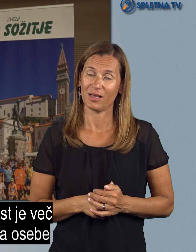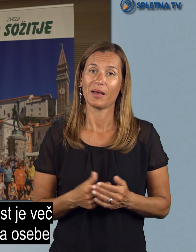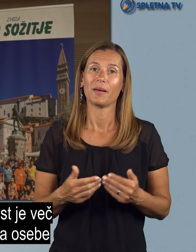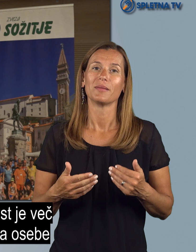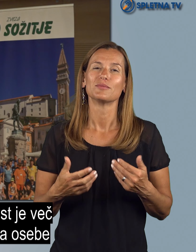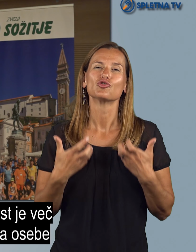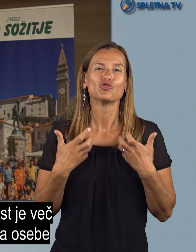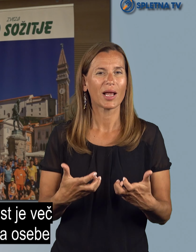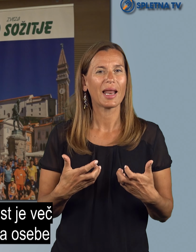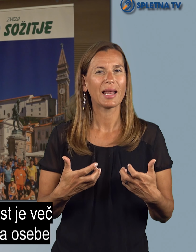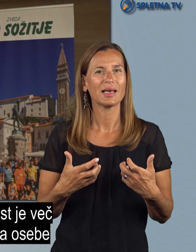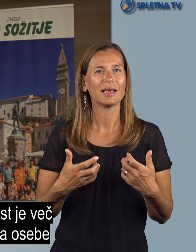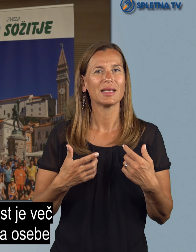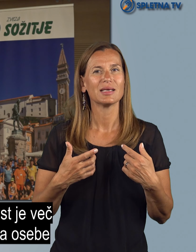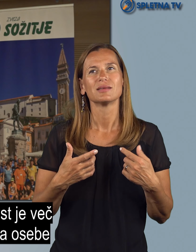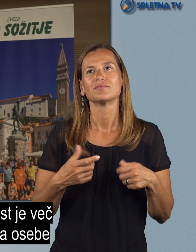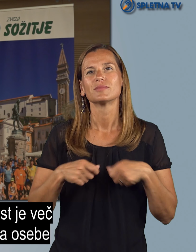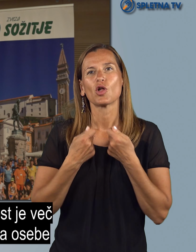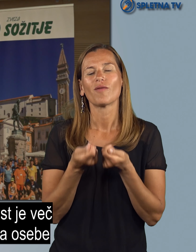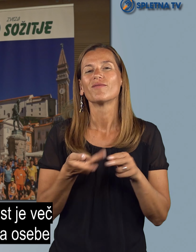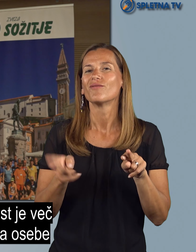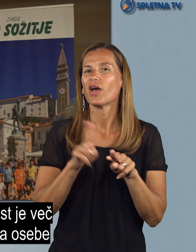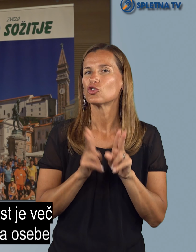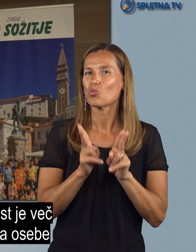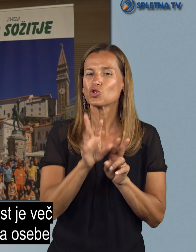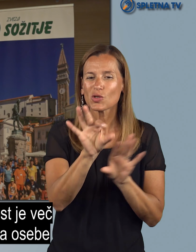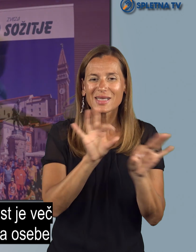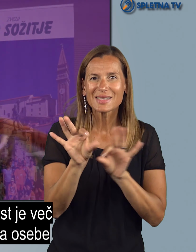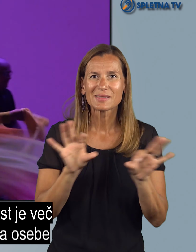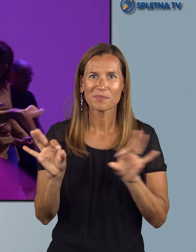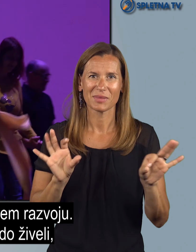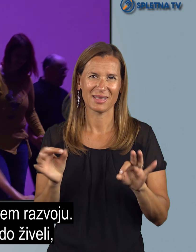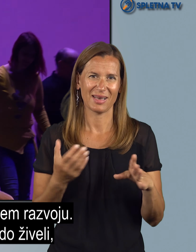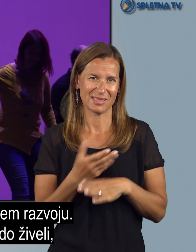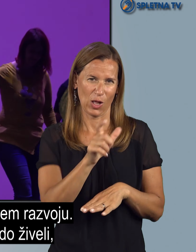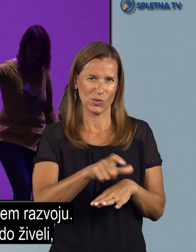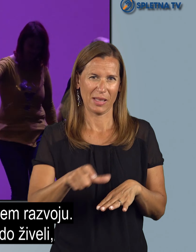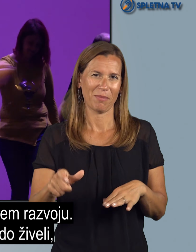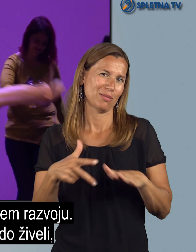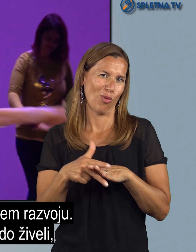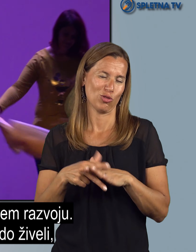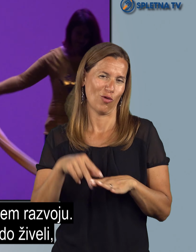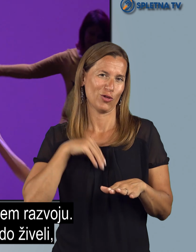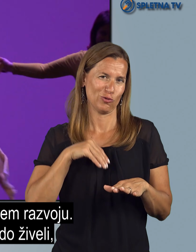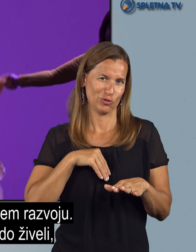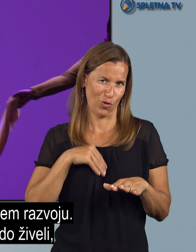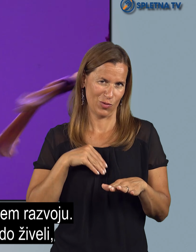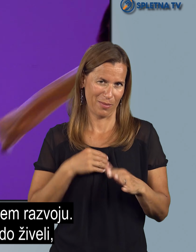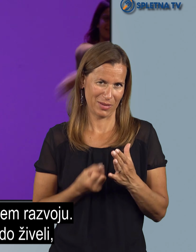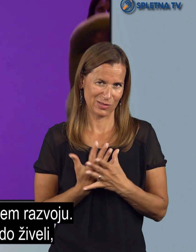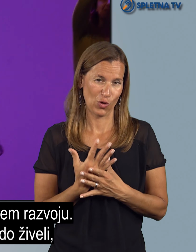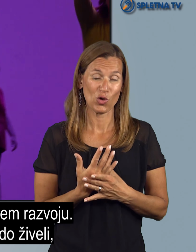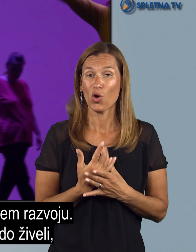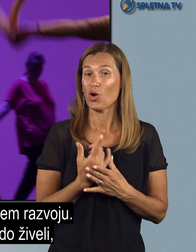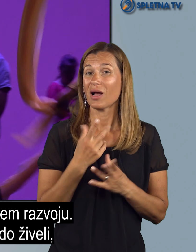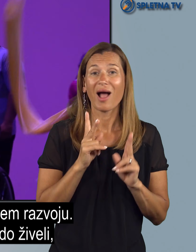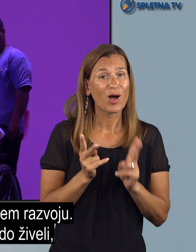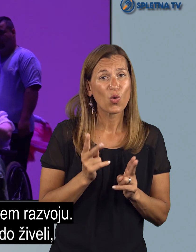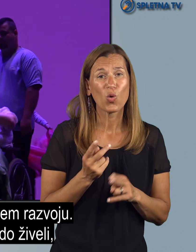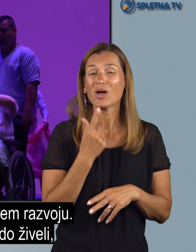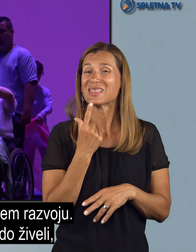Želja za prihodnost je več možnosti izbire za osebe z motnjami v duševnem razvoju, kako in s kom bodo